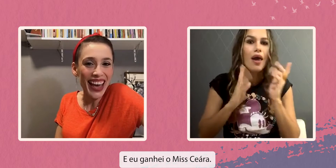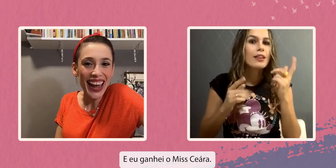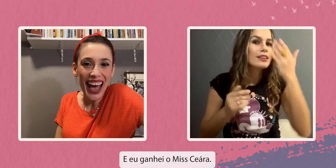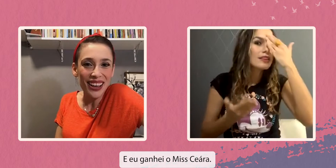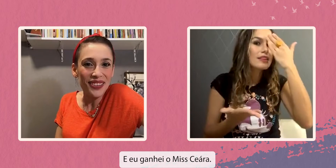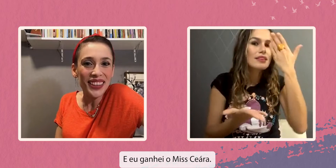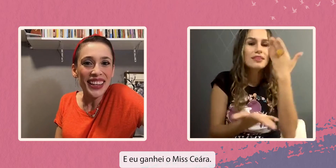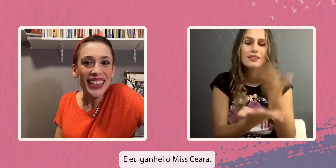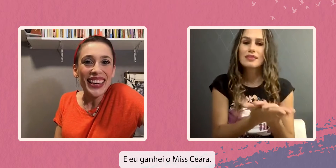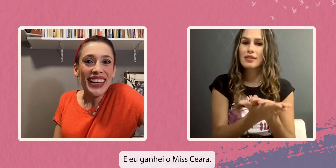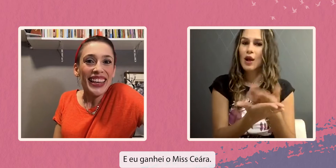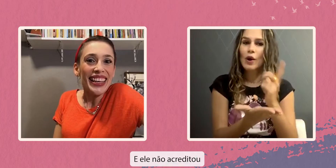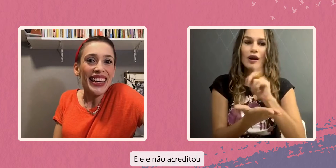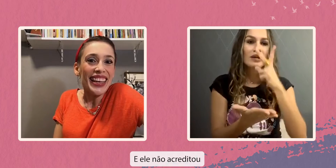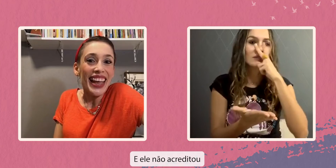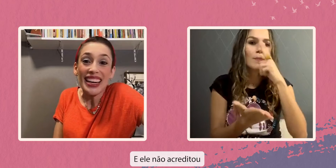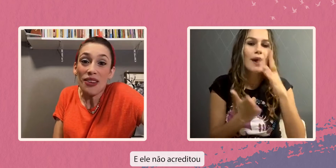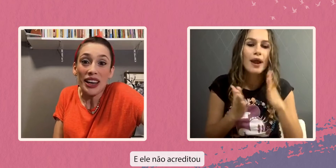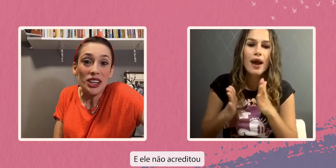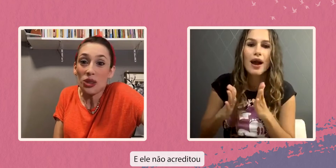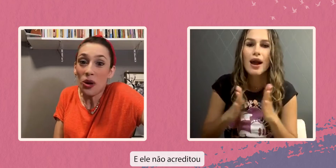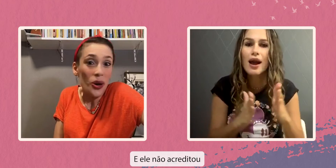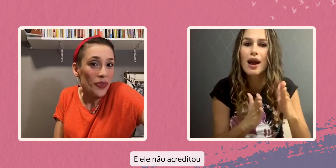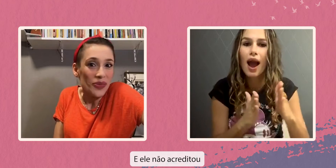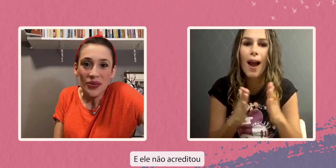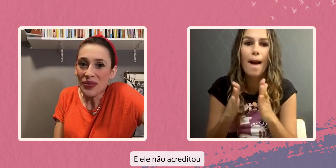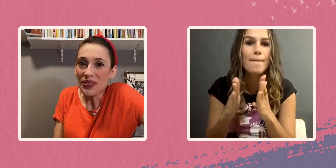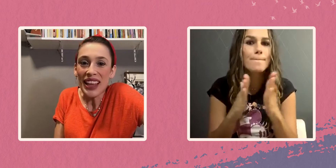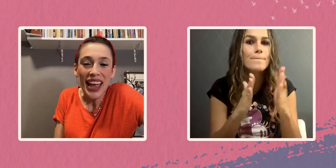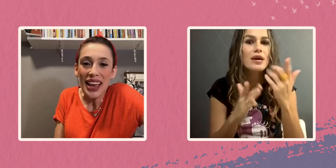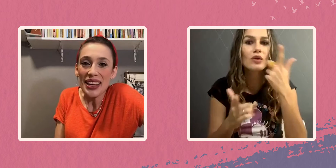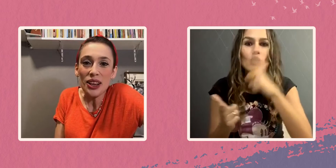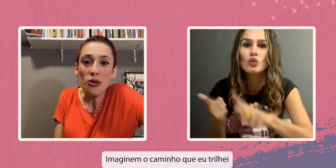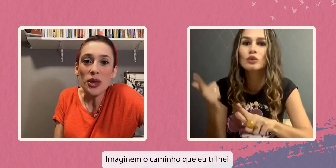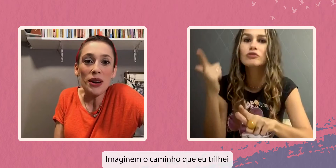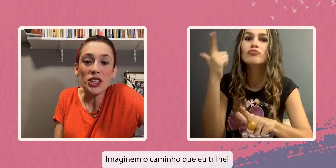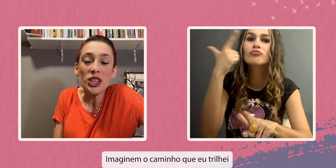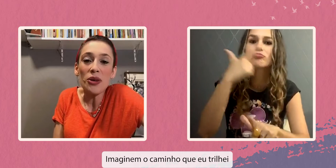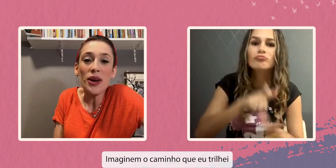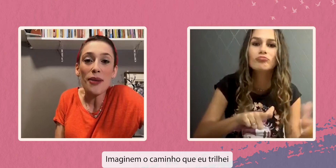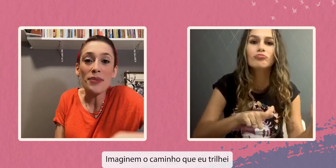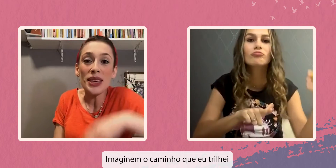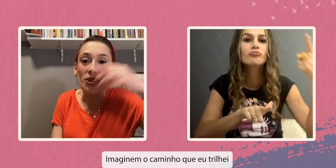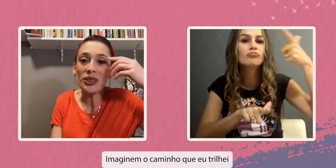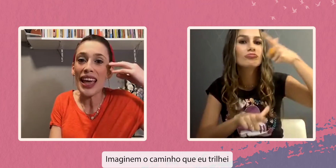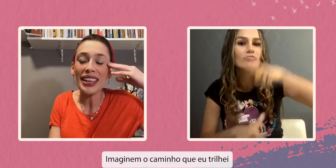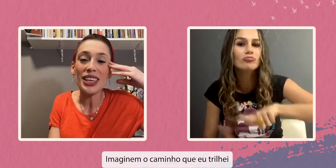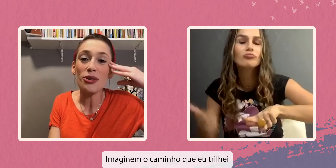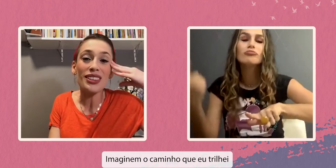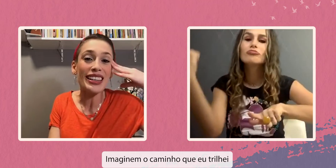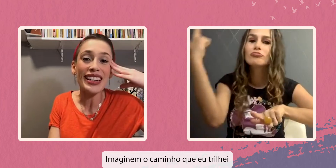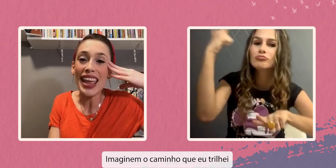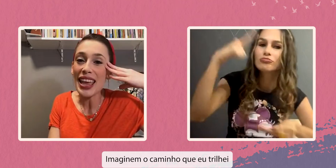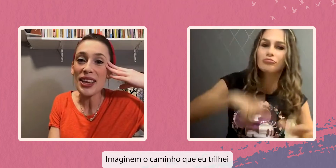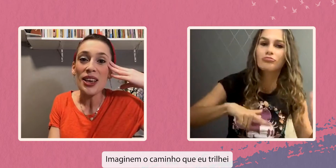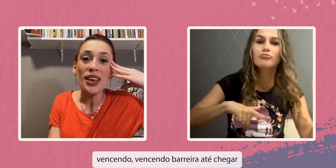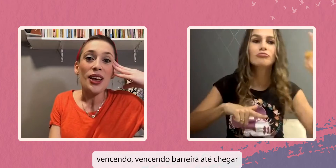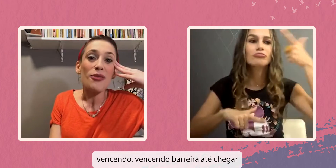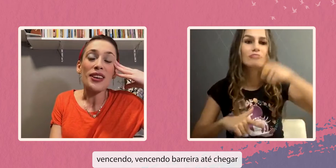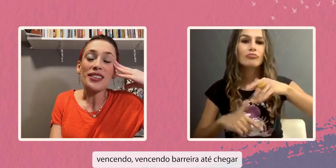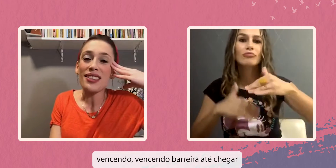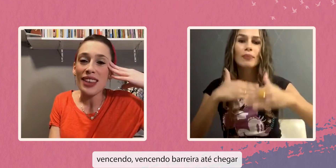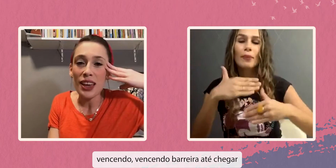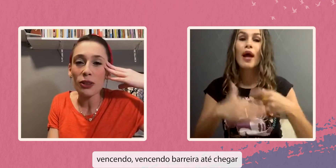Miss Ceará. E ele não acreditou, né? Imaginem o caminho, né, que eu trilhei,